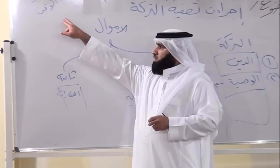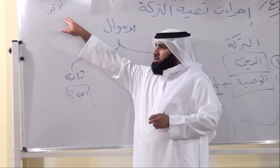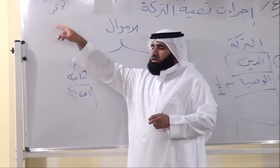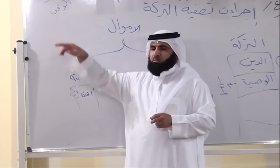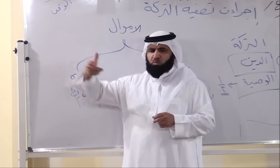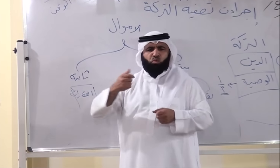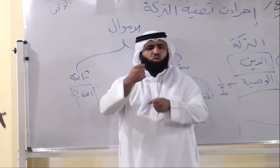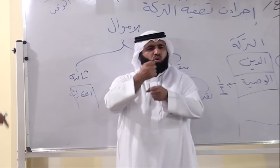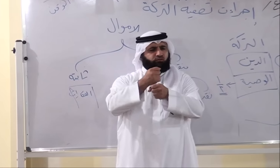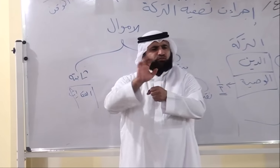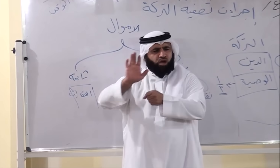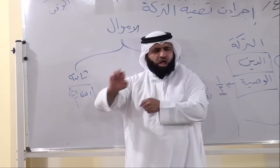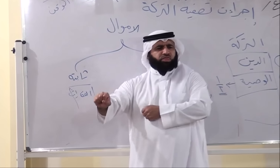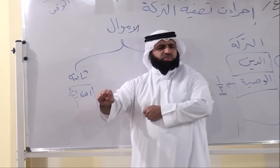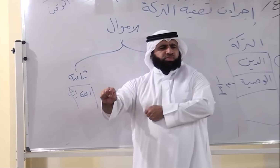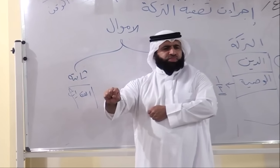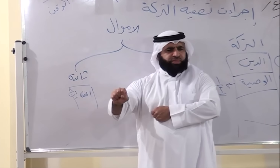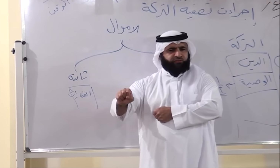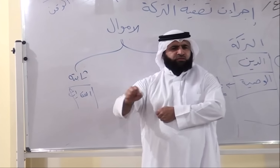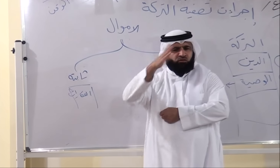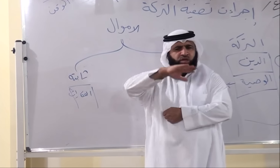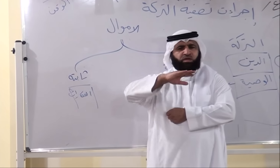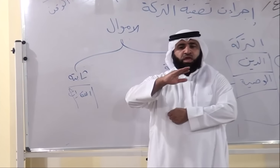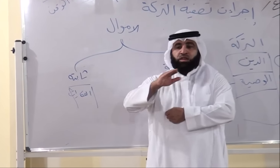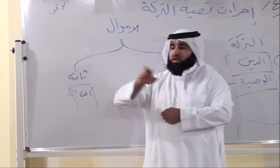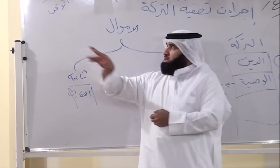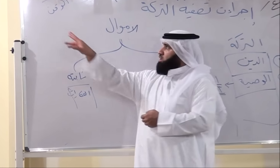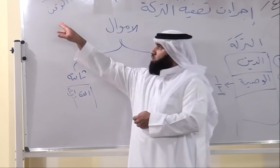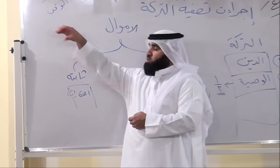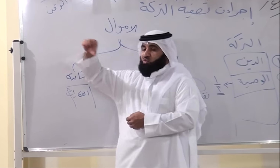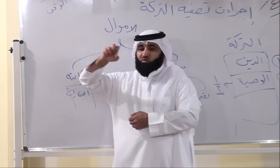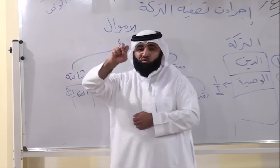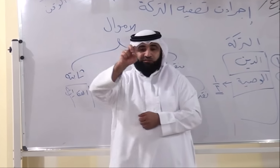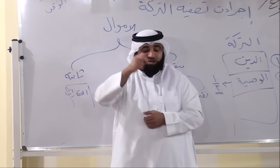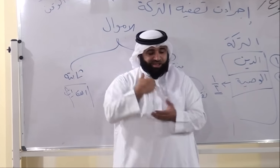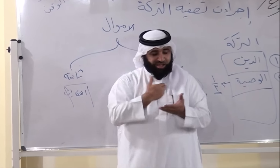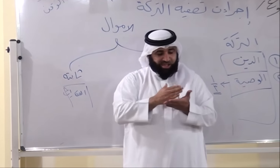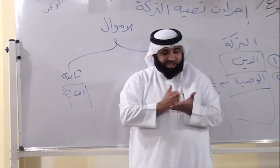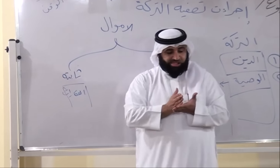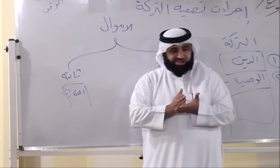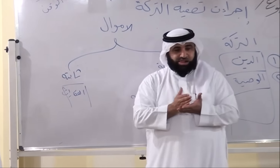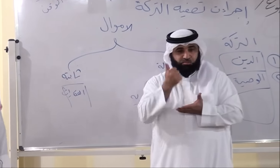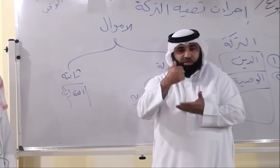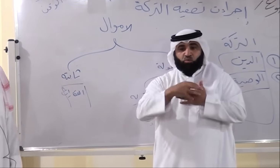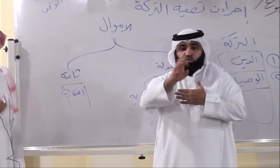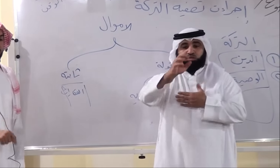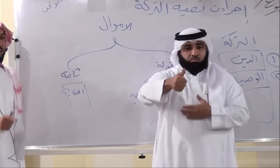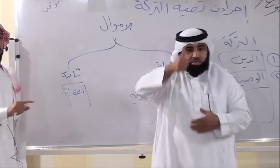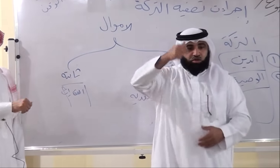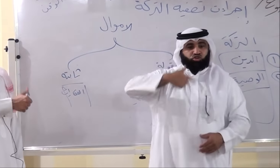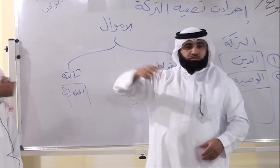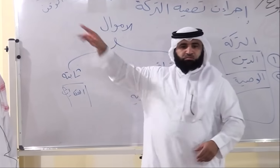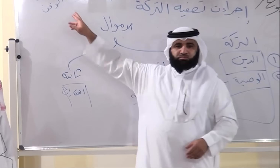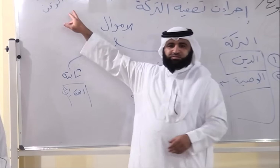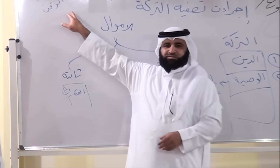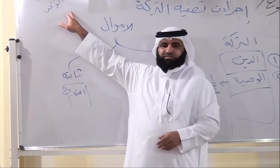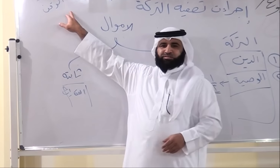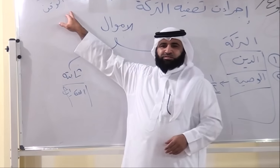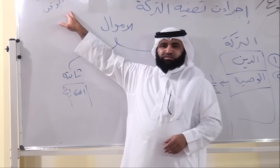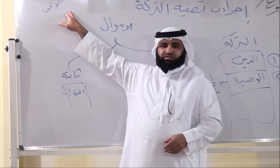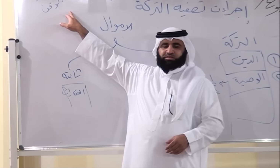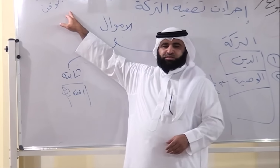أصل معين ويكون يوزع للورثة. يعني تخيل الإنسان يجوز أن يوقف على الورثة، لكن لا يجوز أن